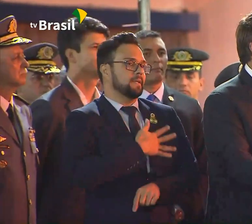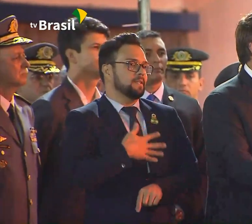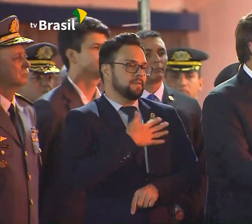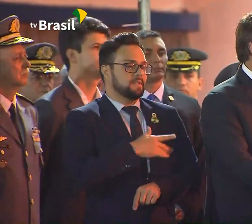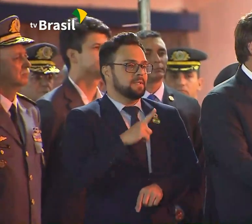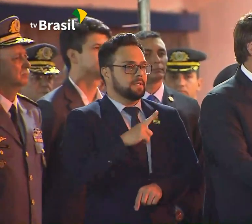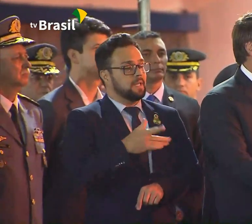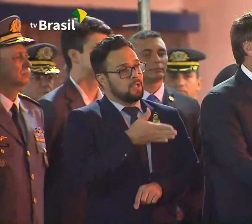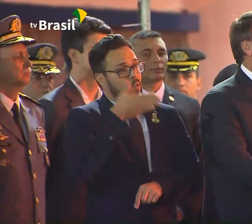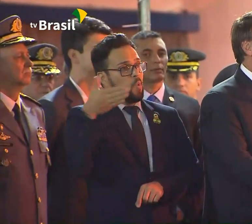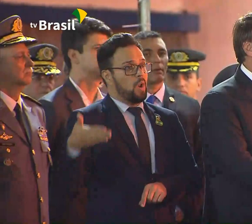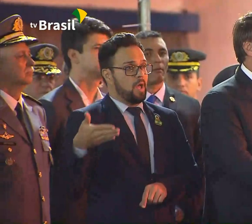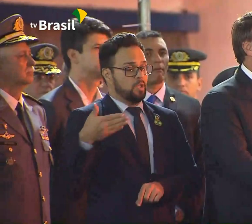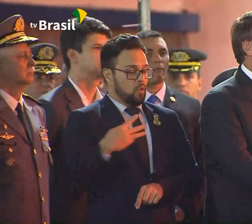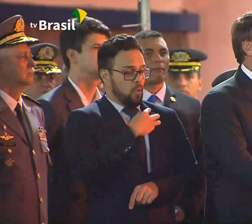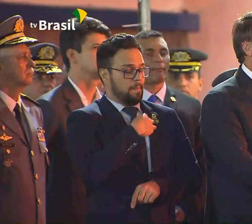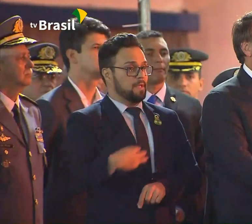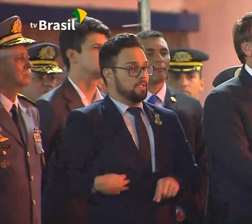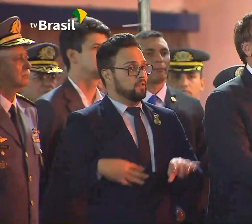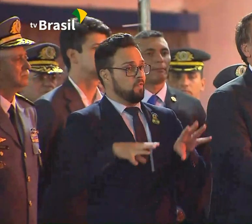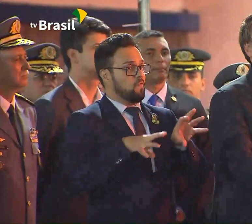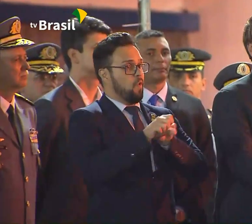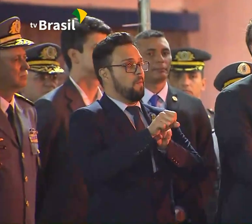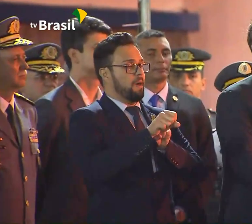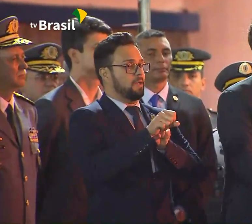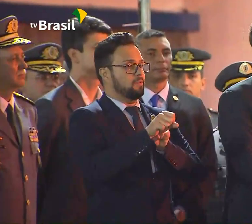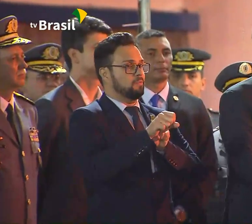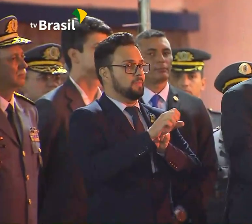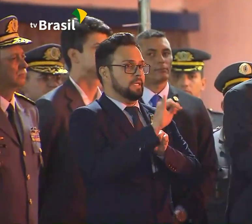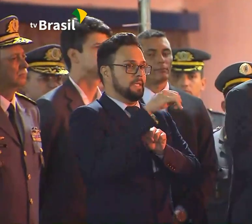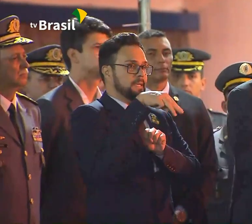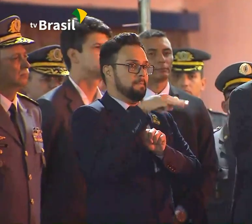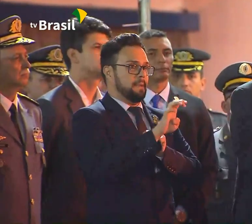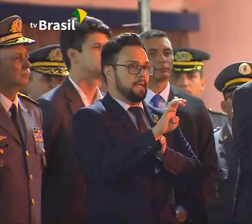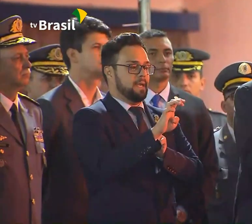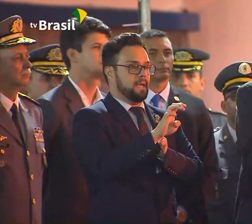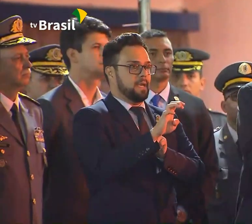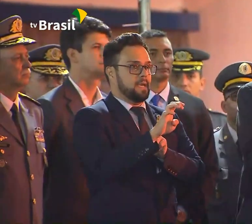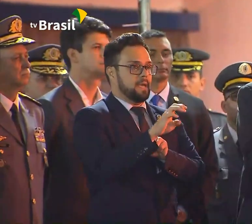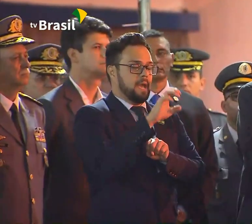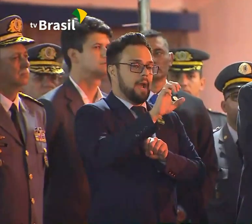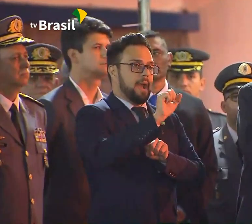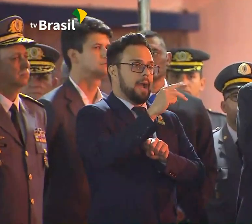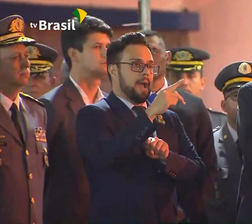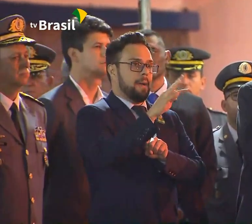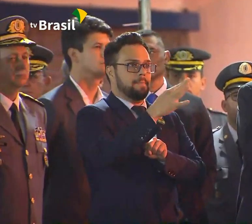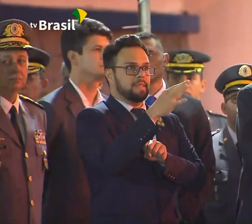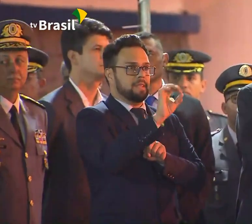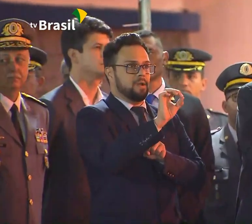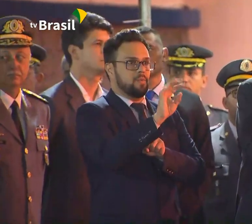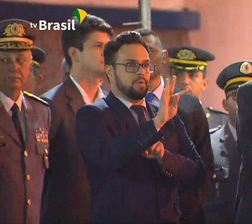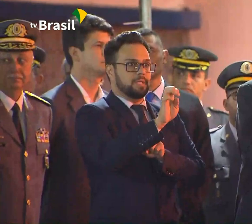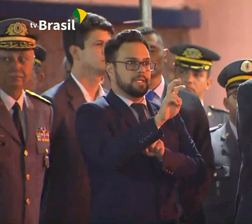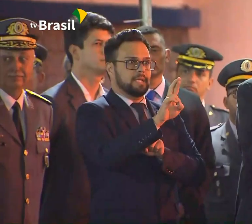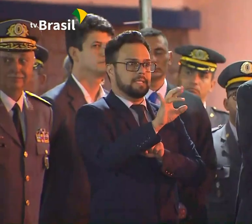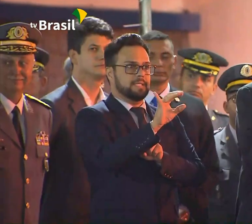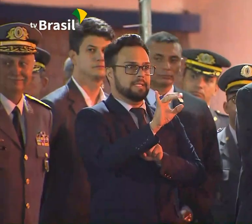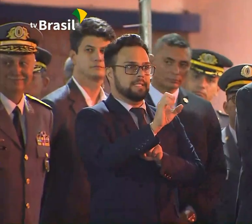um ministro formado pelo Instituto Militar de Engenharia, o capitão Tarcísio de Freitas. Um passo à frente, Tarcísio.